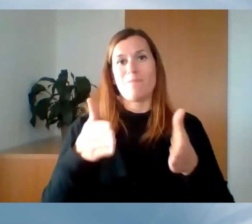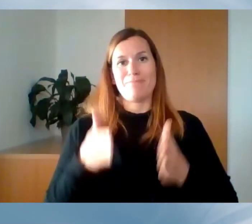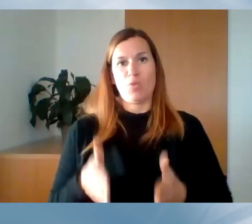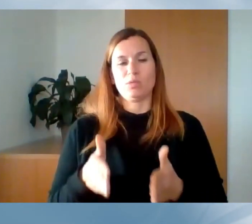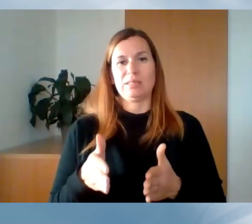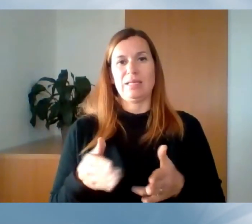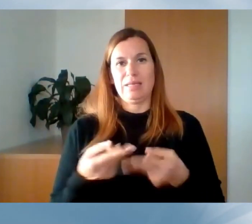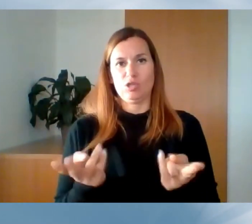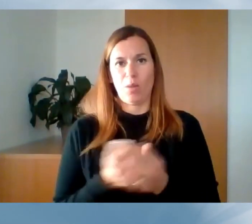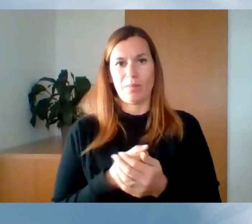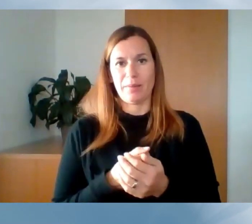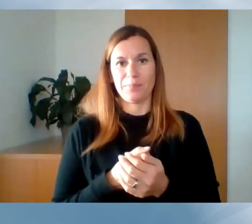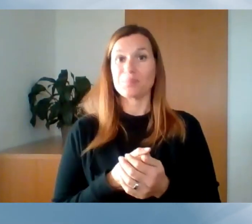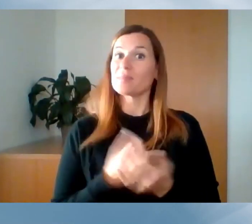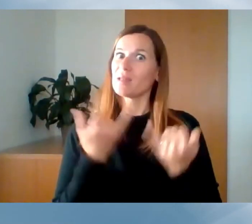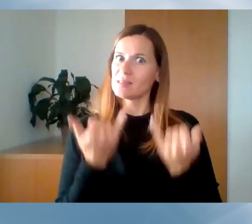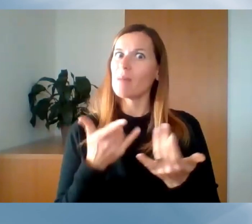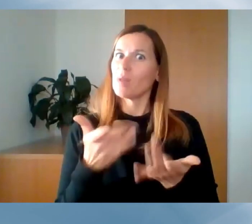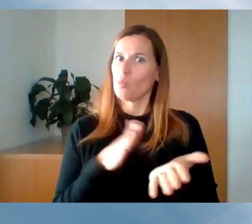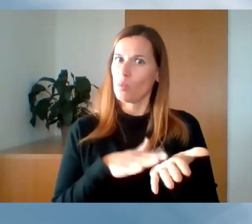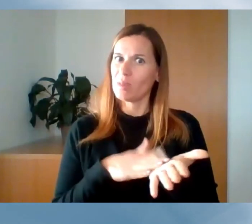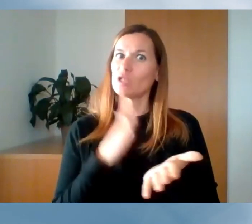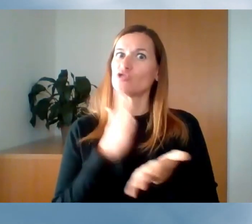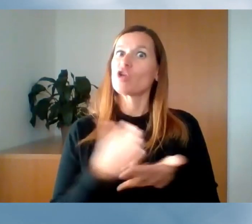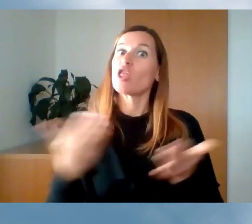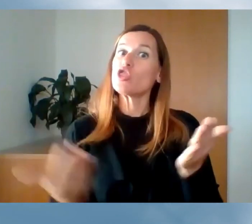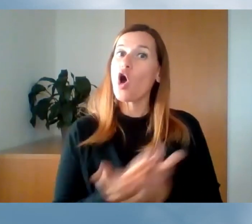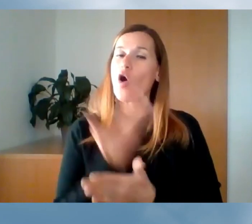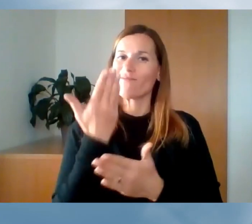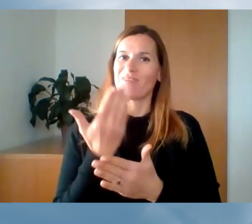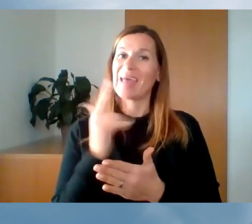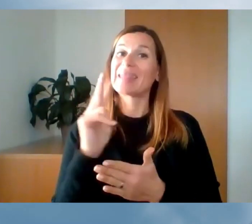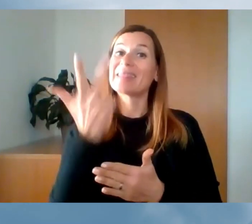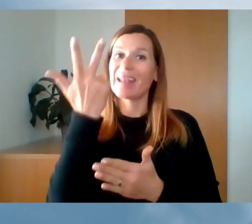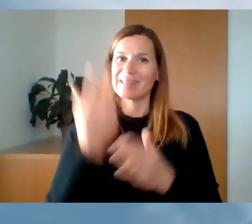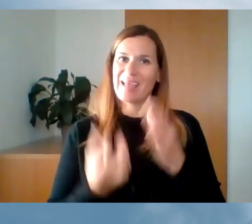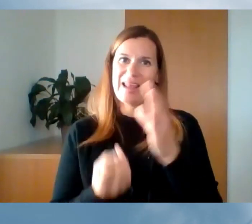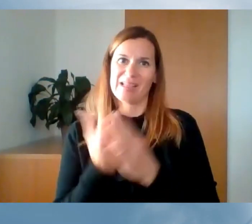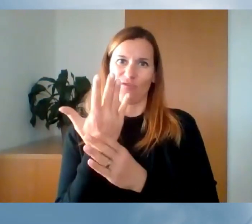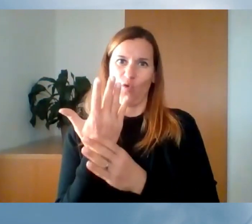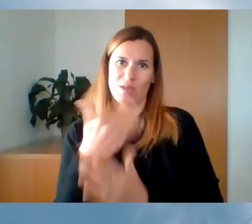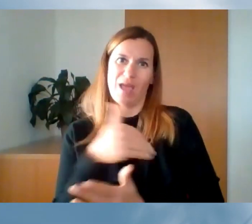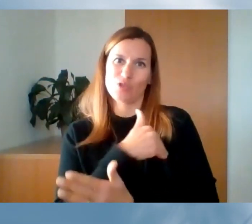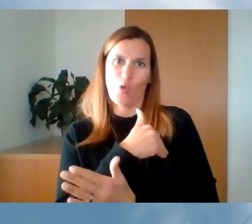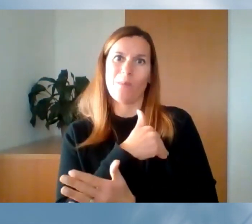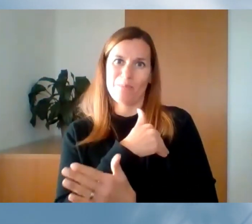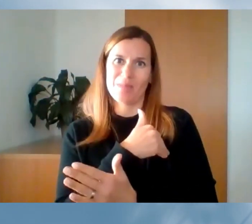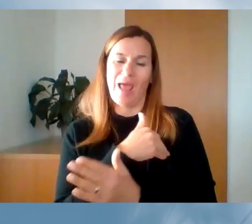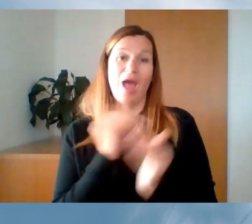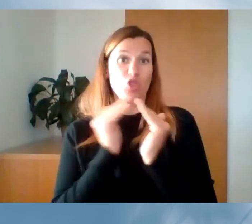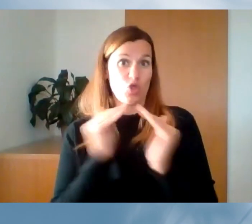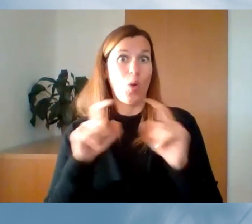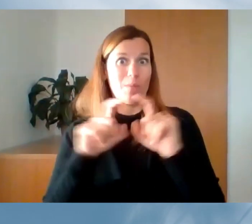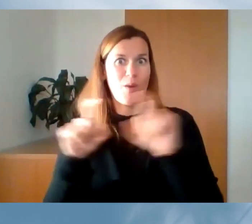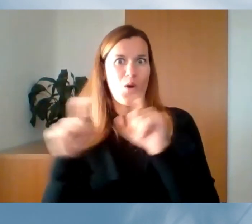enoposteljnih. To pa pomeni, zdaj smo pa že šli v novo, tretjo razvojno stopnjo